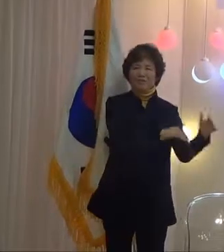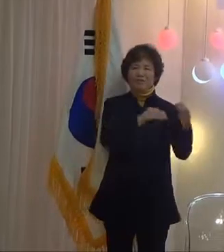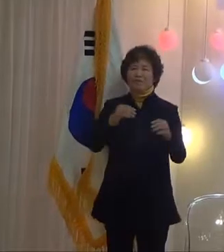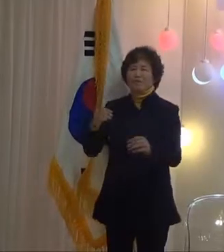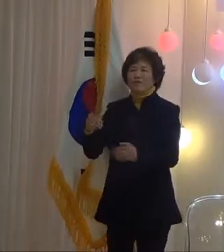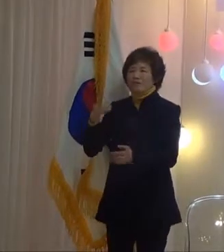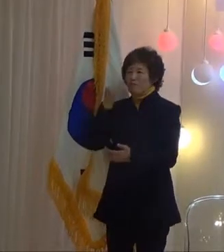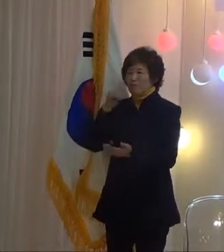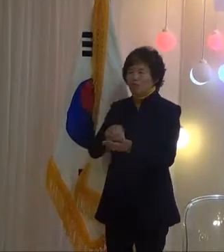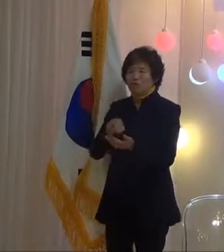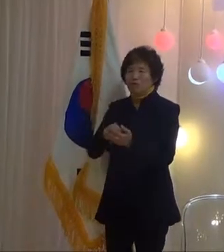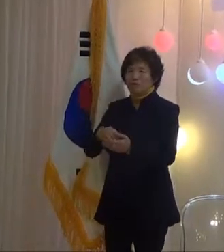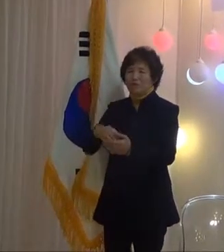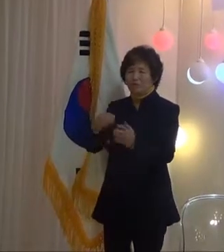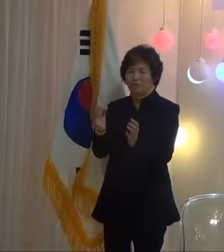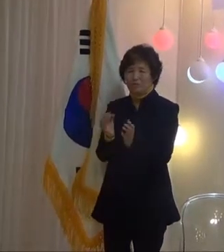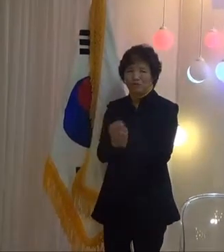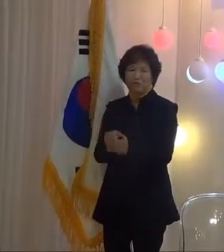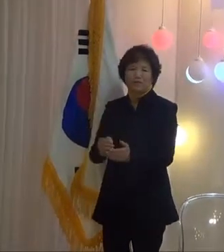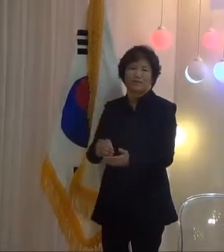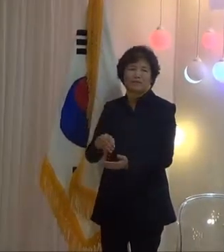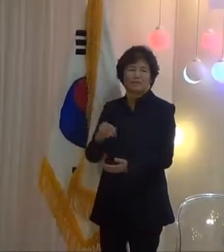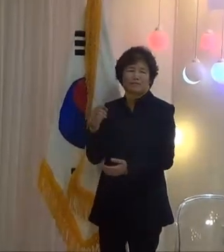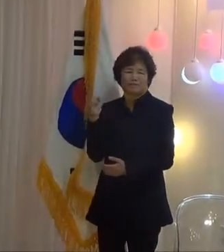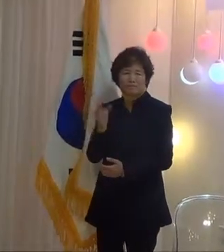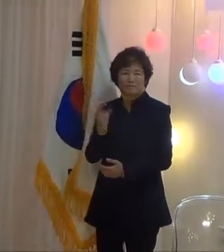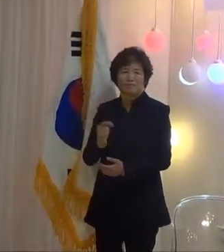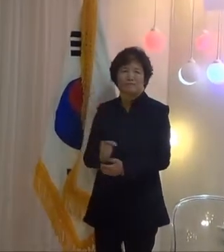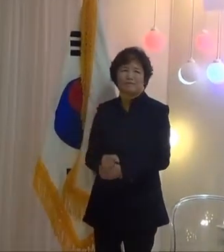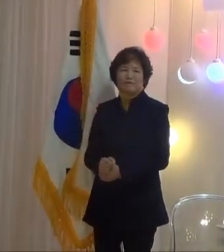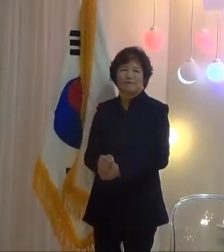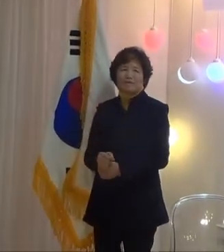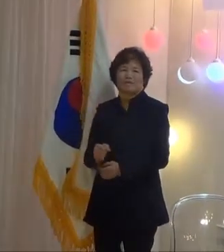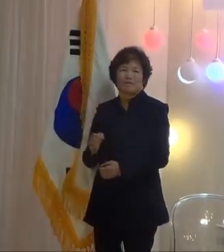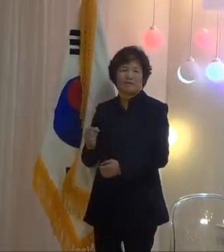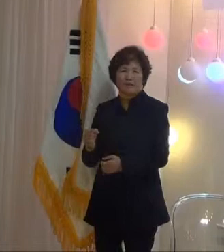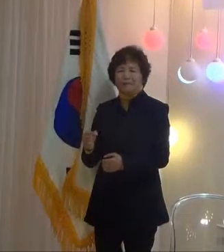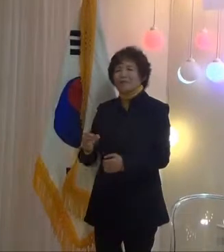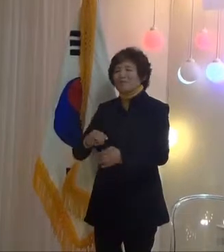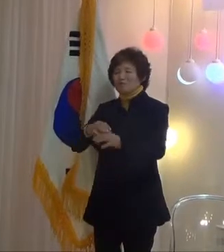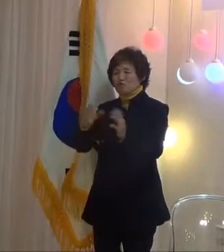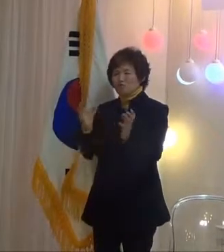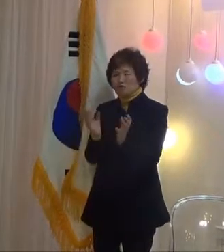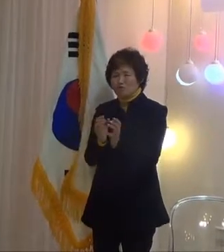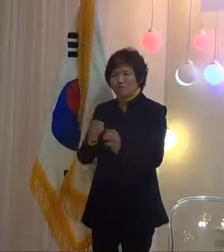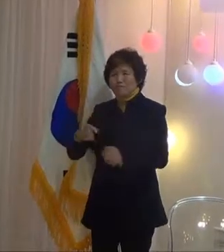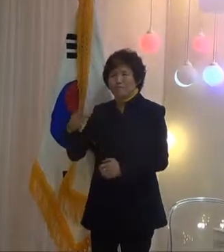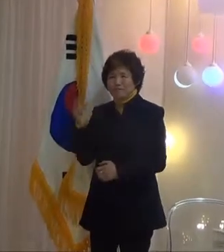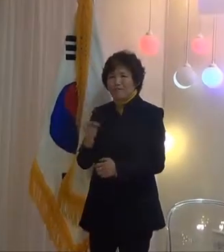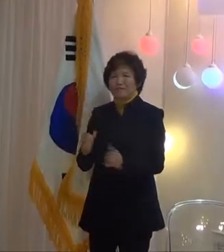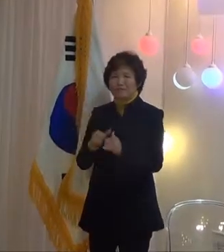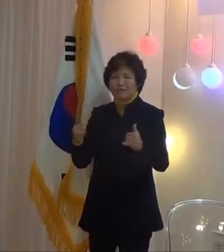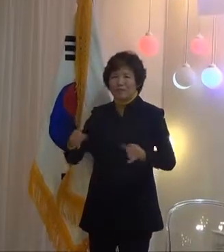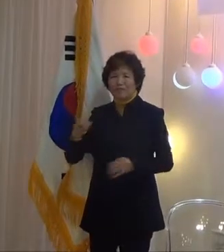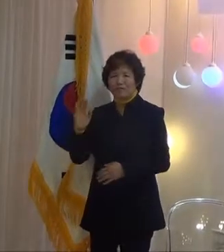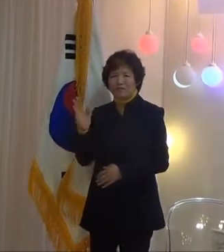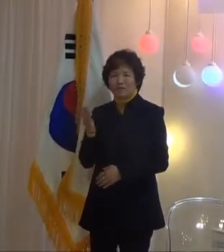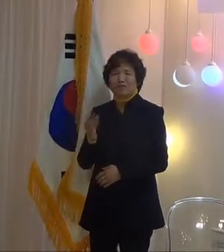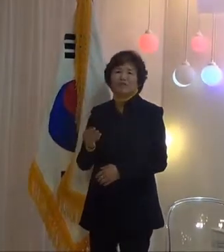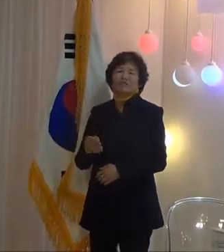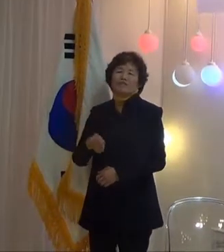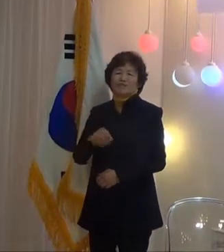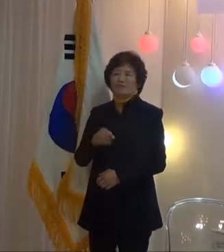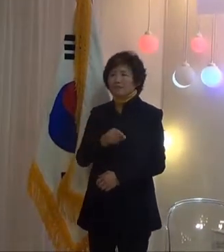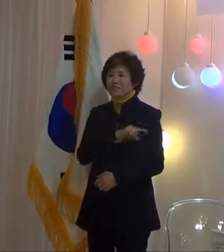둥글둥글 단단하잖아요. 그래서 저도 모난 사람이 되지 말고 둥글고 단단한 사람이 되겠다. 그래서 제가 닉네임이